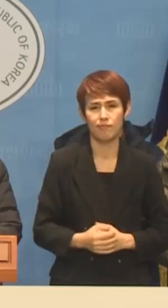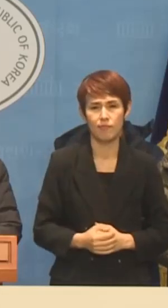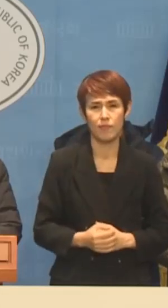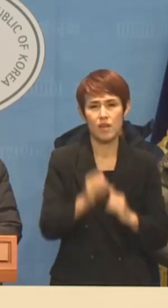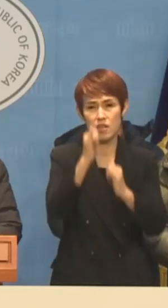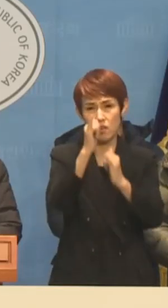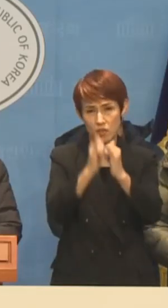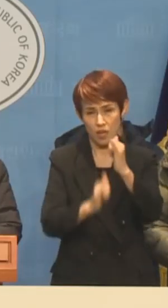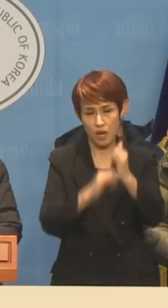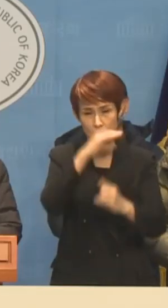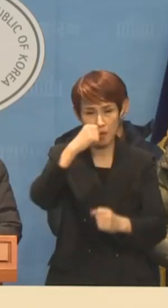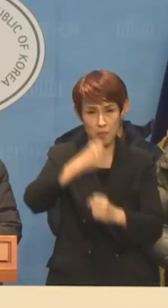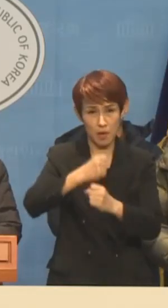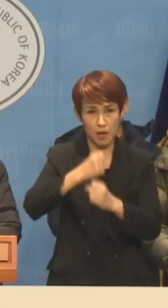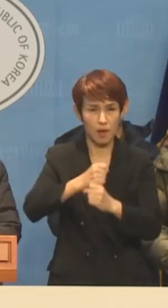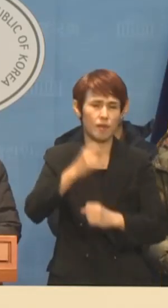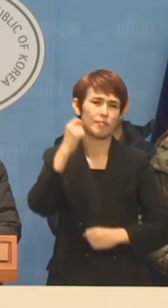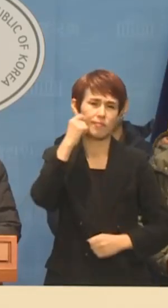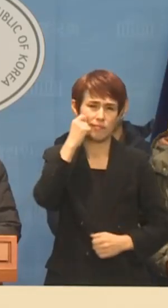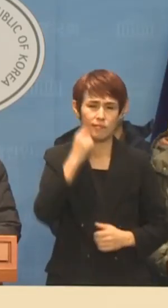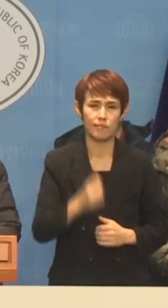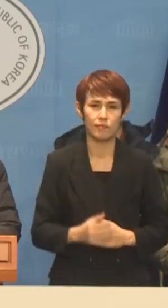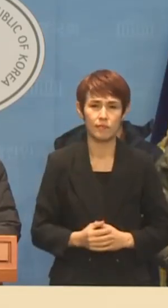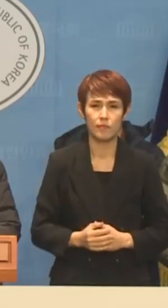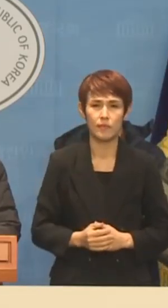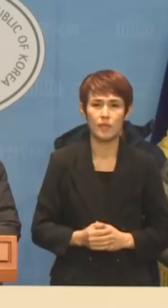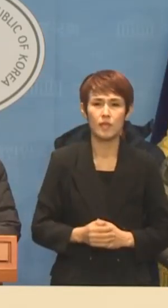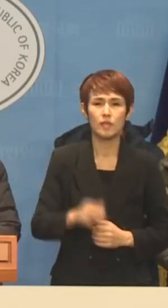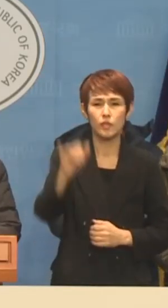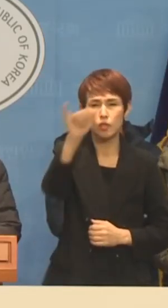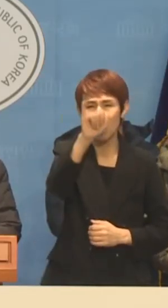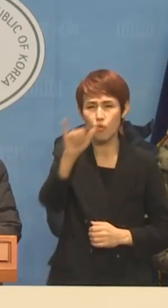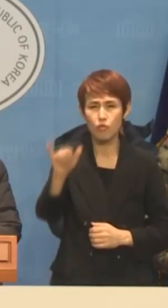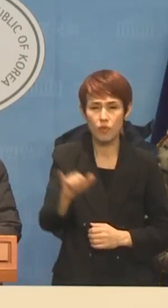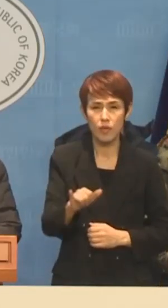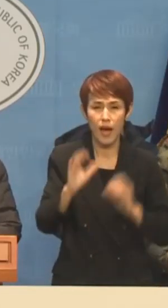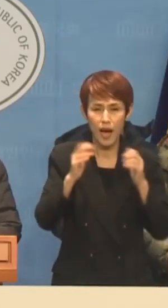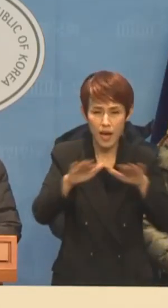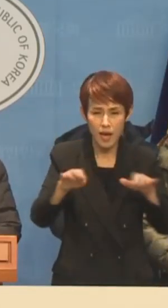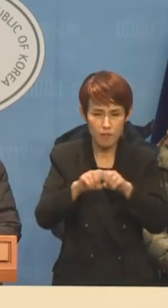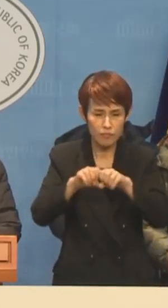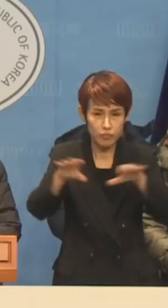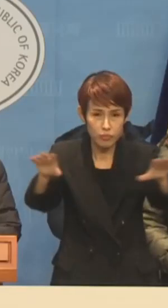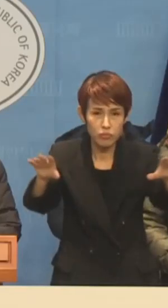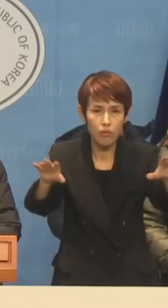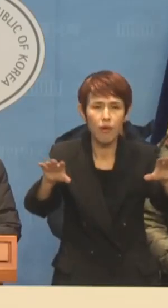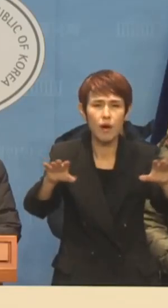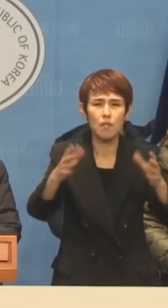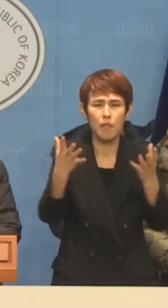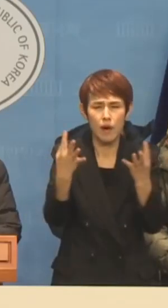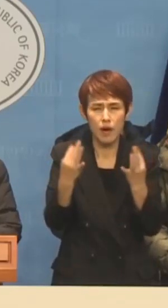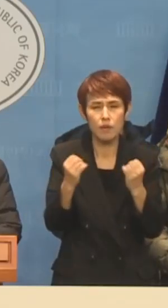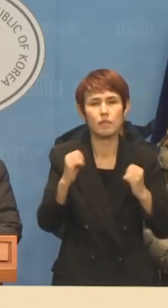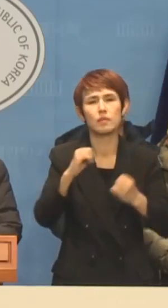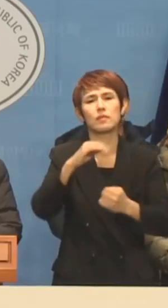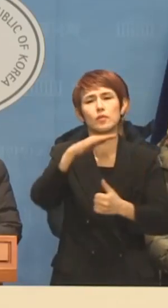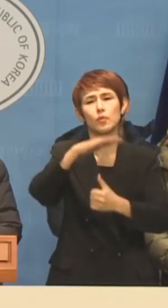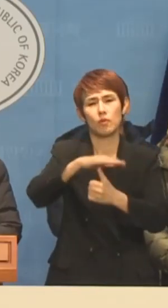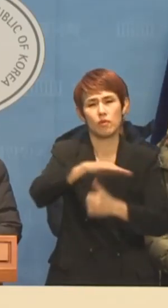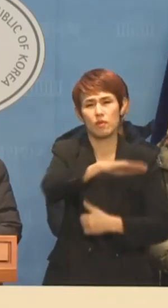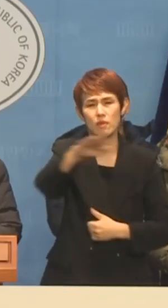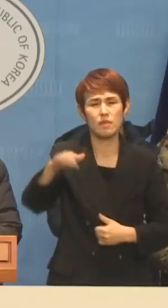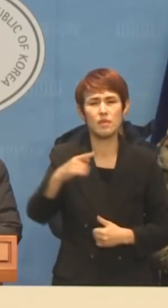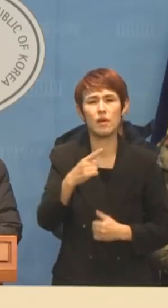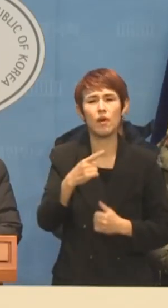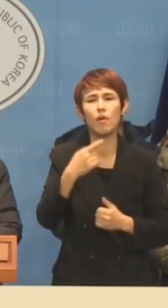역사를 바로 잡을 수 없습니다. 전국에 흩어져 생사를 알 수 없는 수천 명의 소년들이 겪어야만